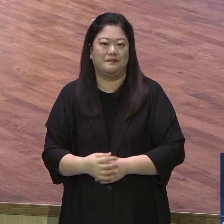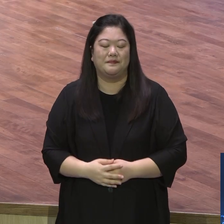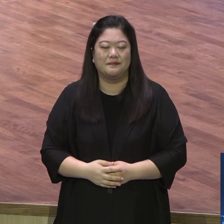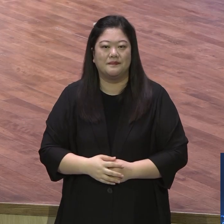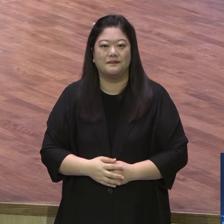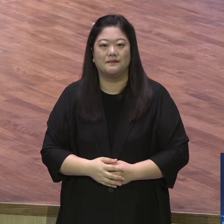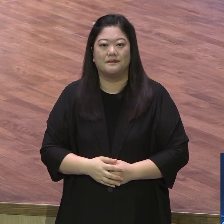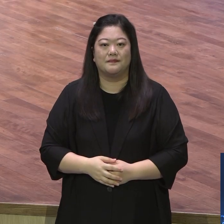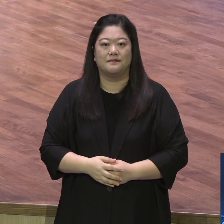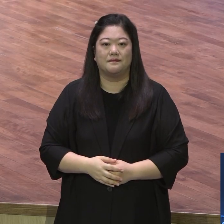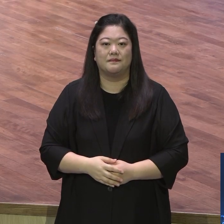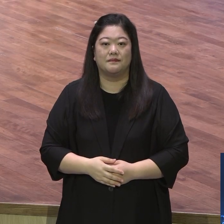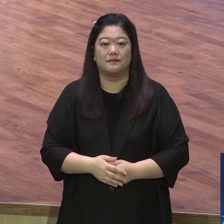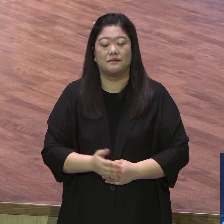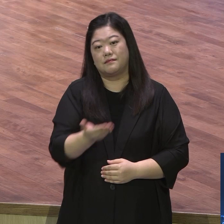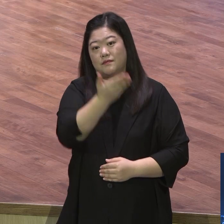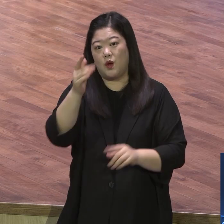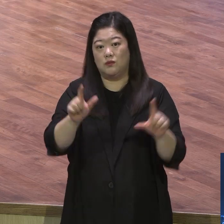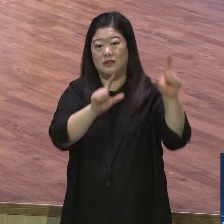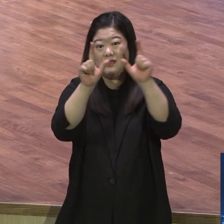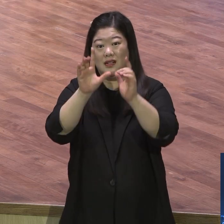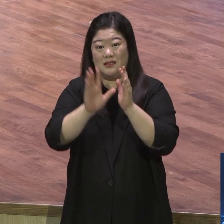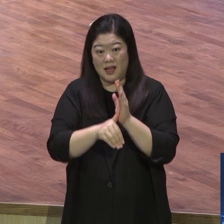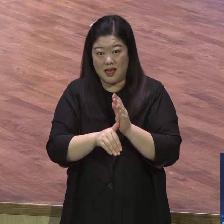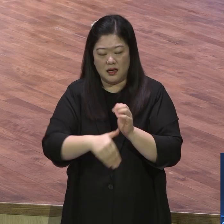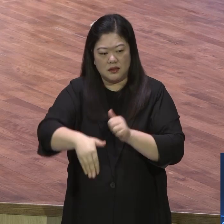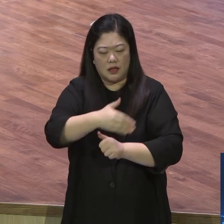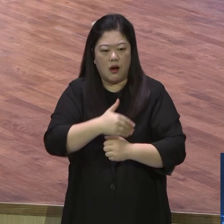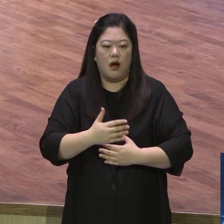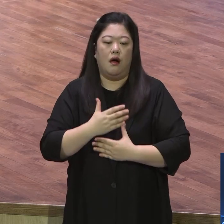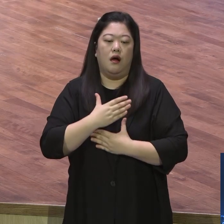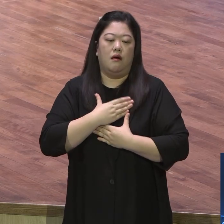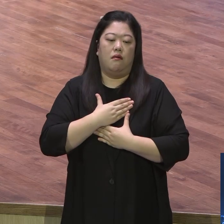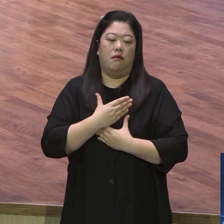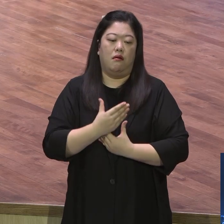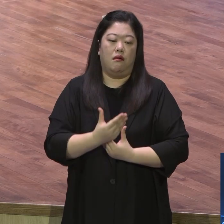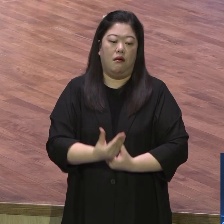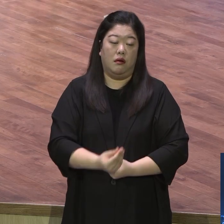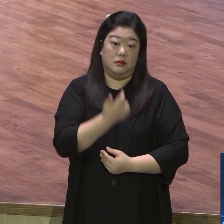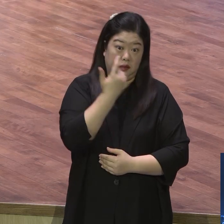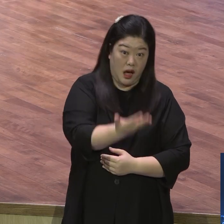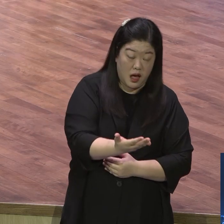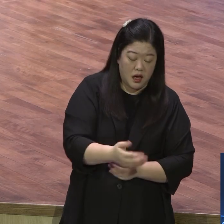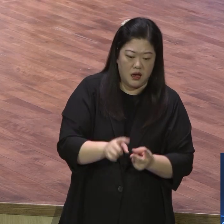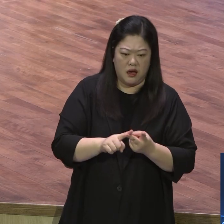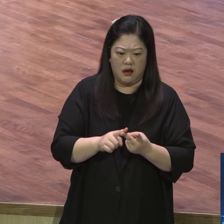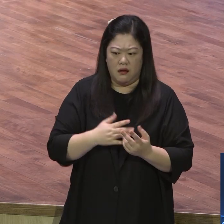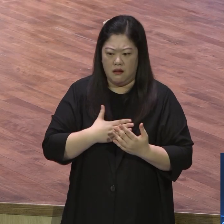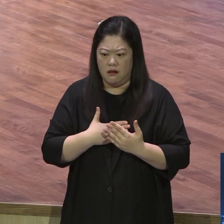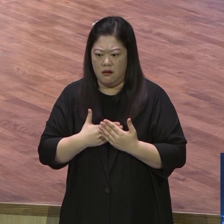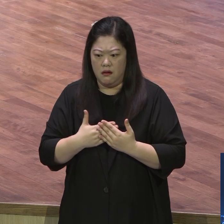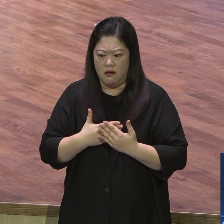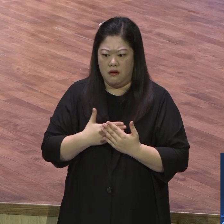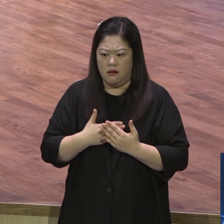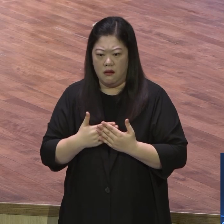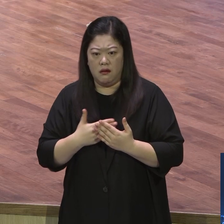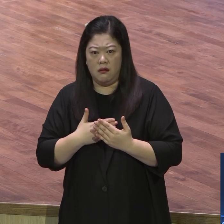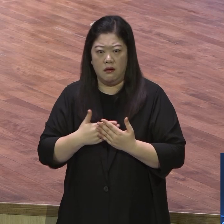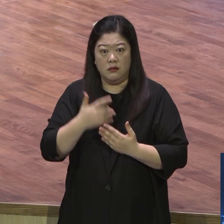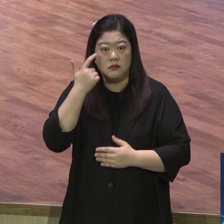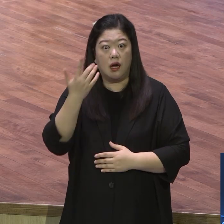인생을 살아가면서 안심하는 삶을 사느냐 불안 속에 사느냐 여기에 따라서